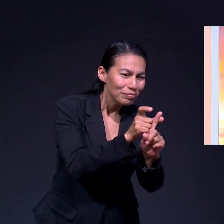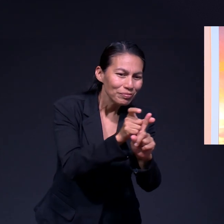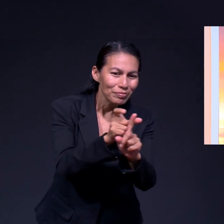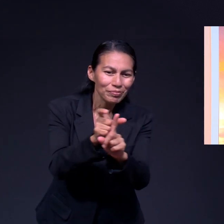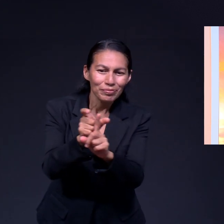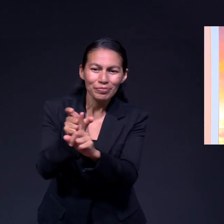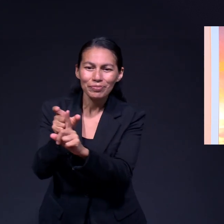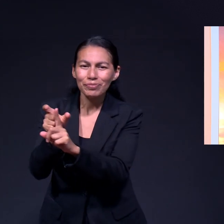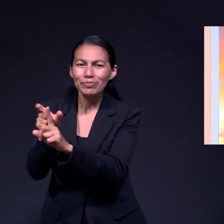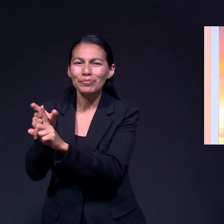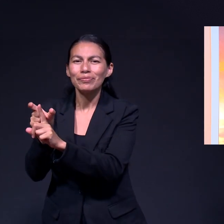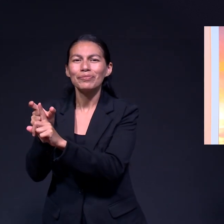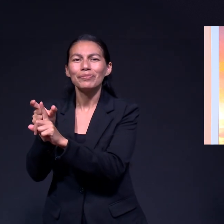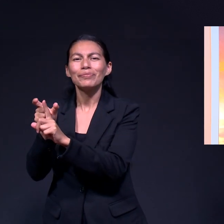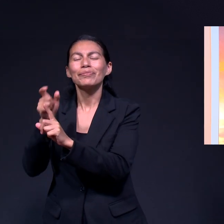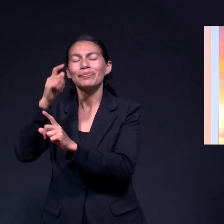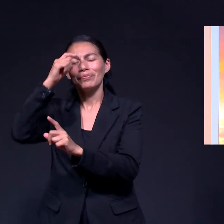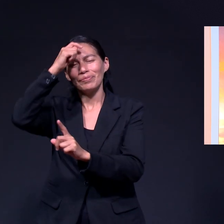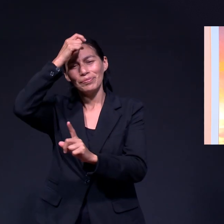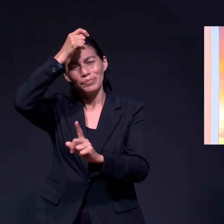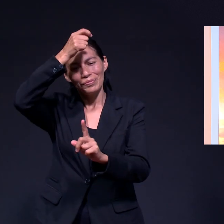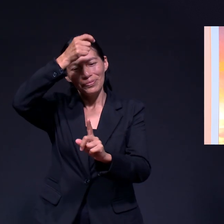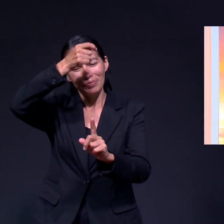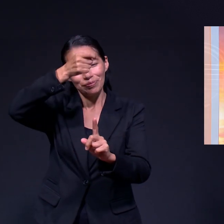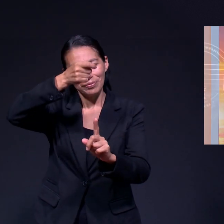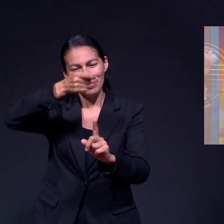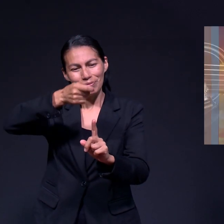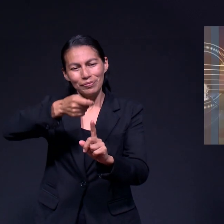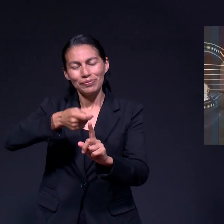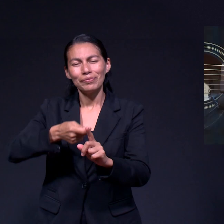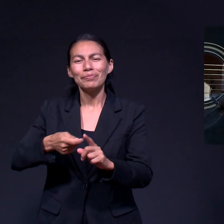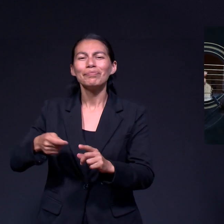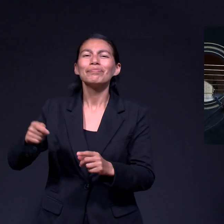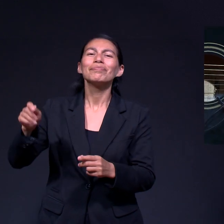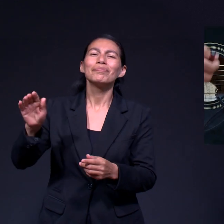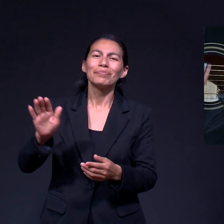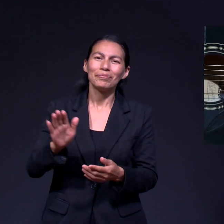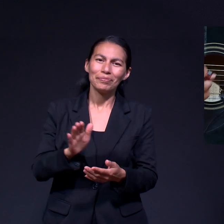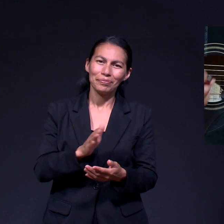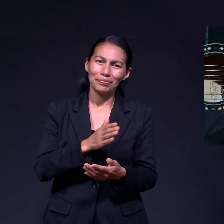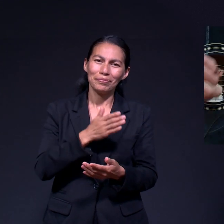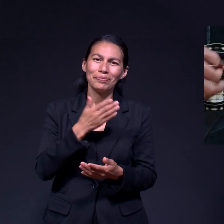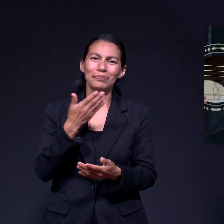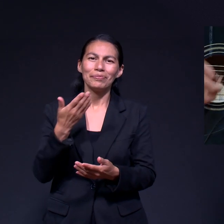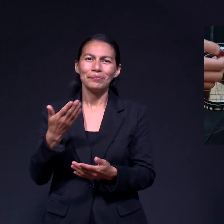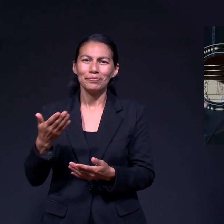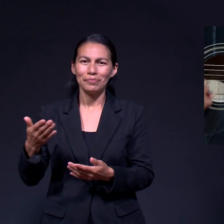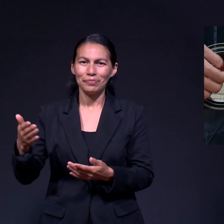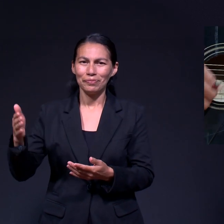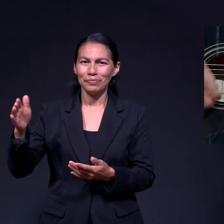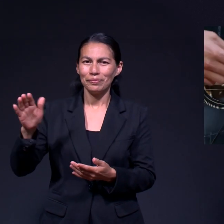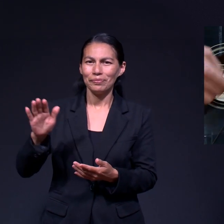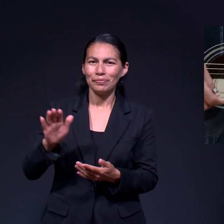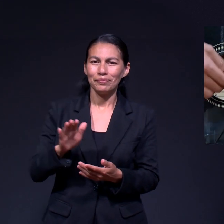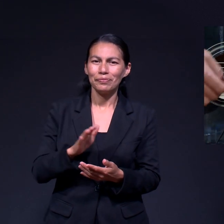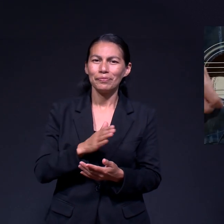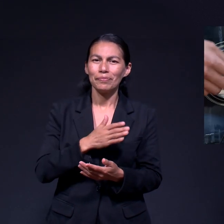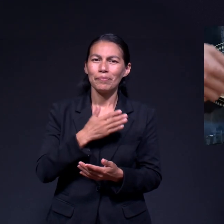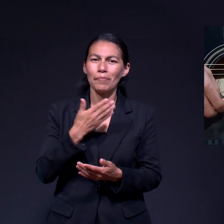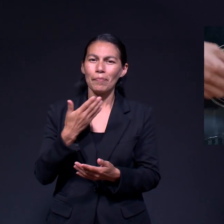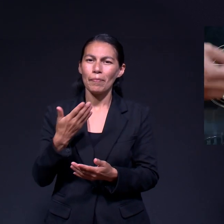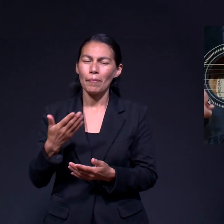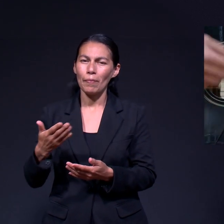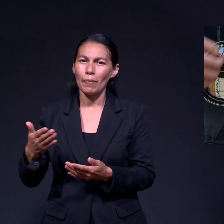Esperanza mía Esperanza castillo mía Y Es Jehová